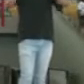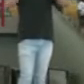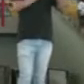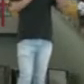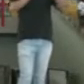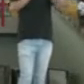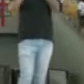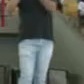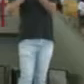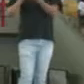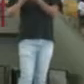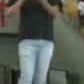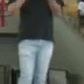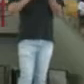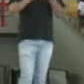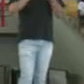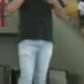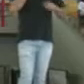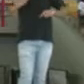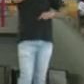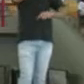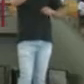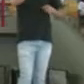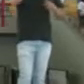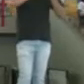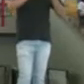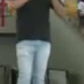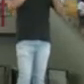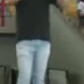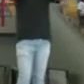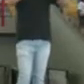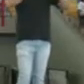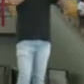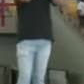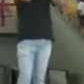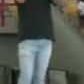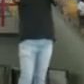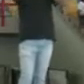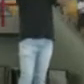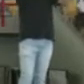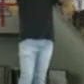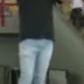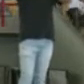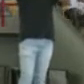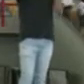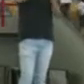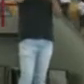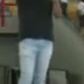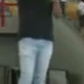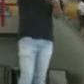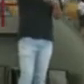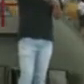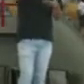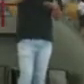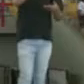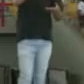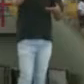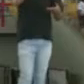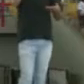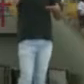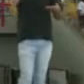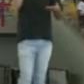eu vou defender. Essa junção de palavras-chave do comando mais tese é o que vão garantir a